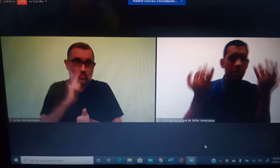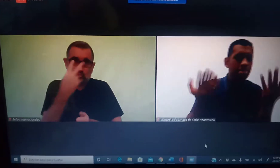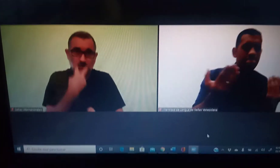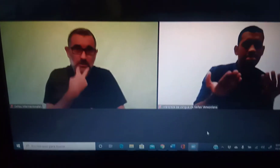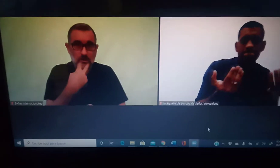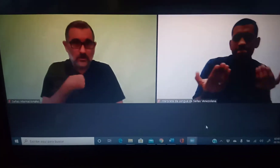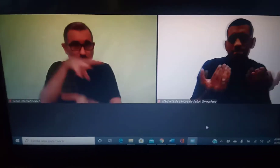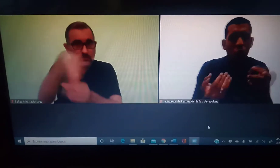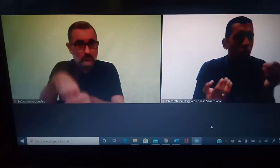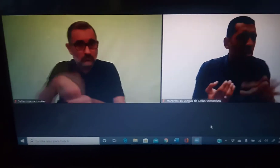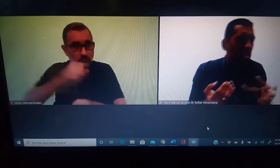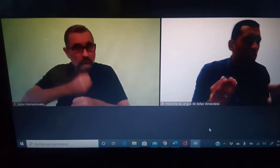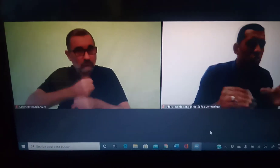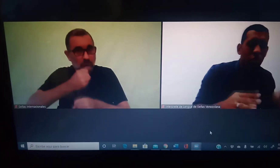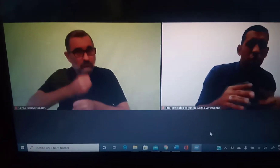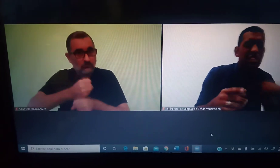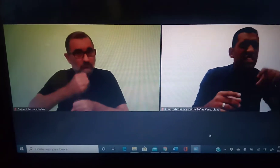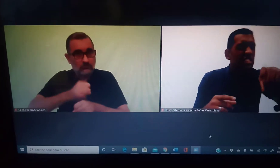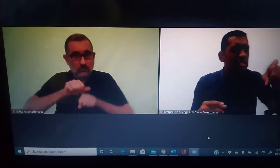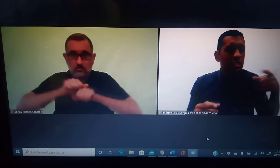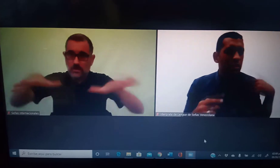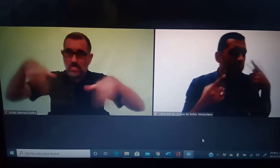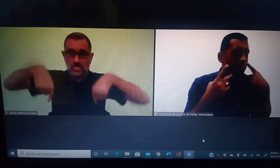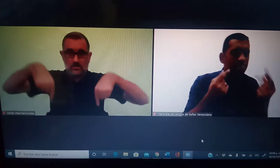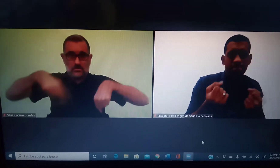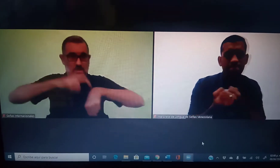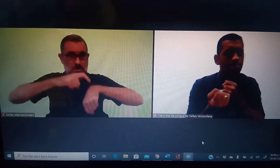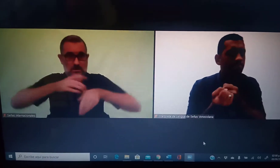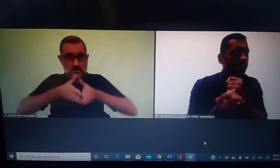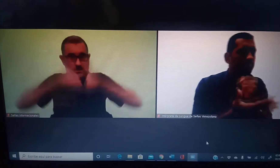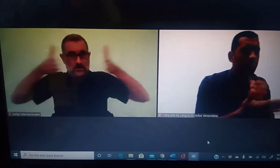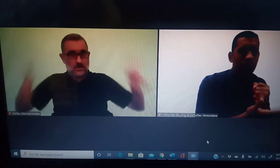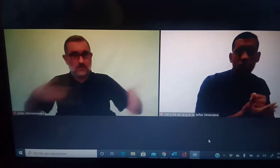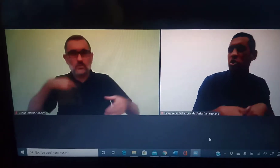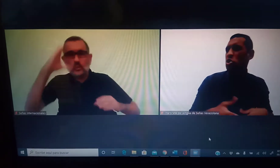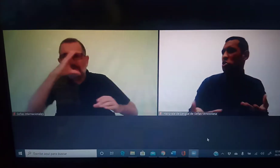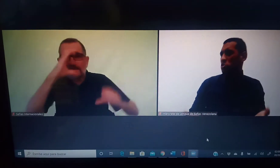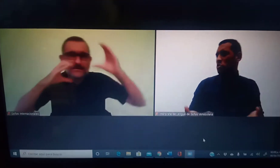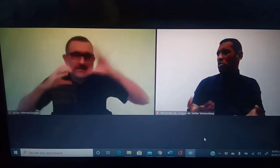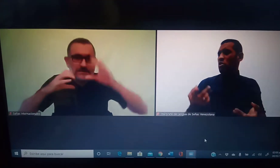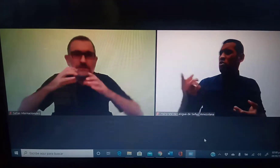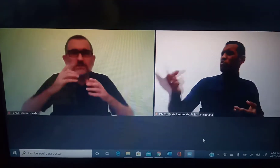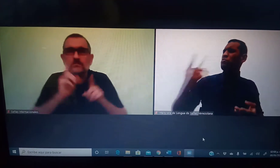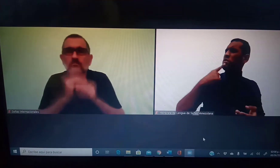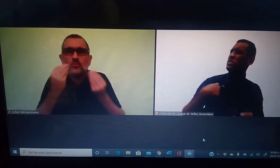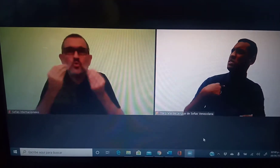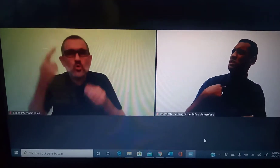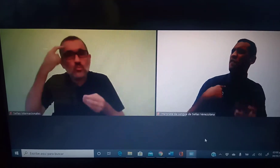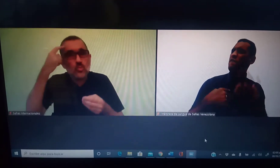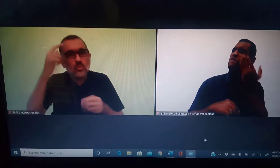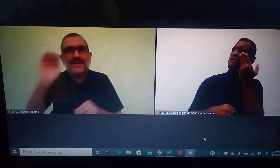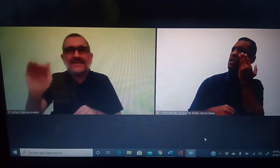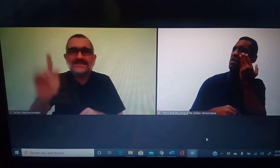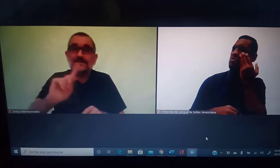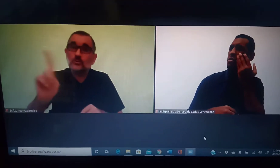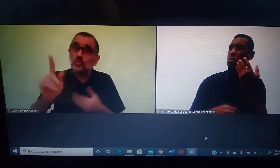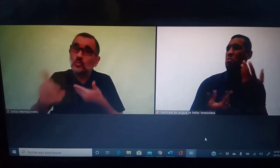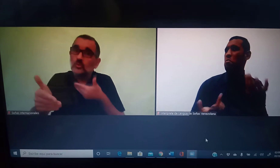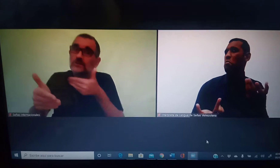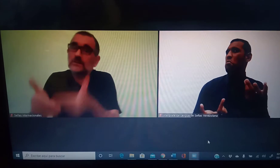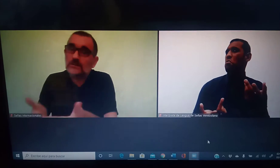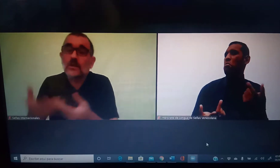están, qué necesitan. Todo eso. Ahora tú me dices sobre Facebook, no, ya no